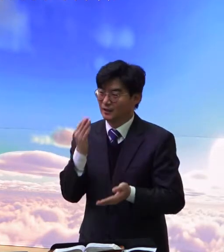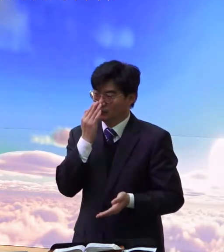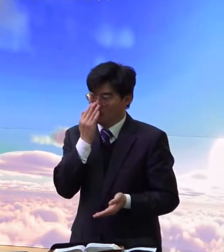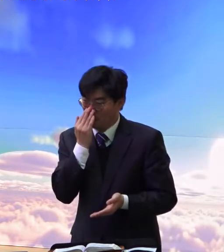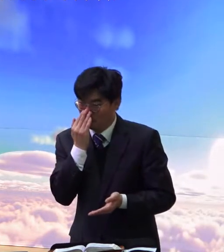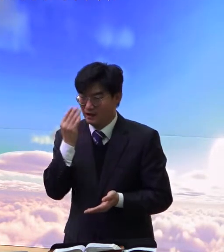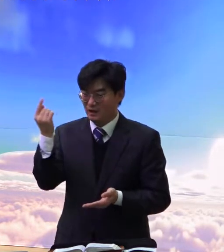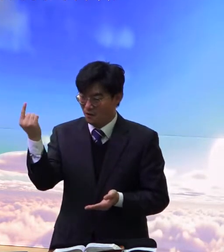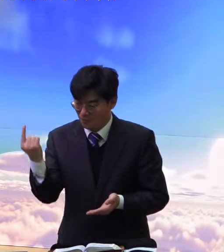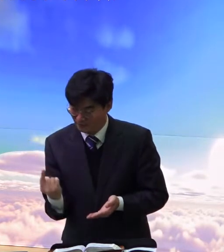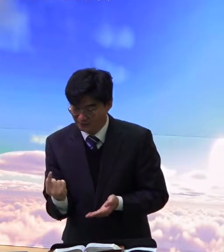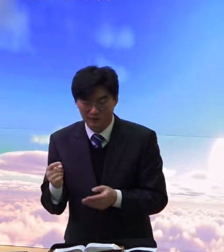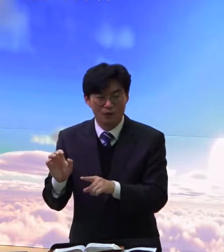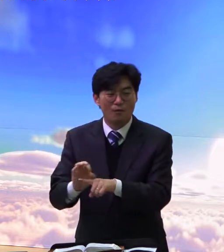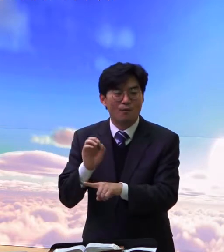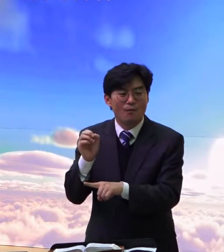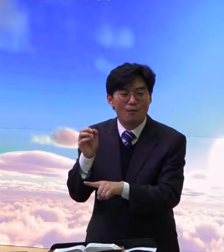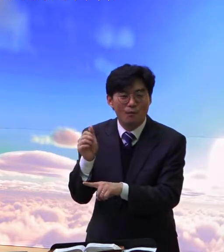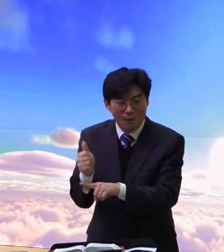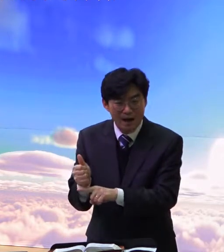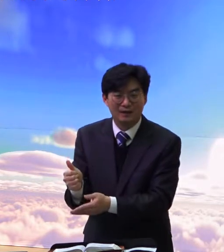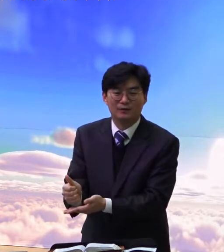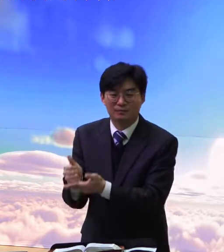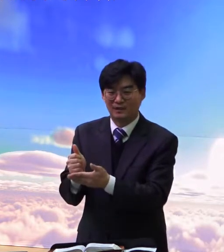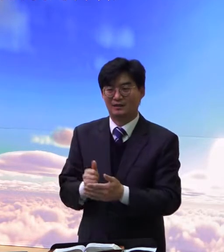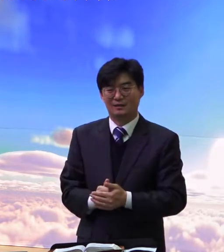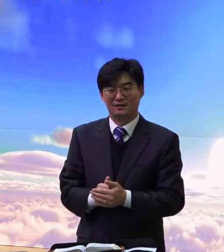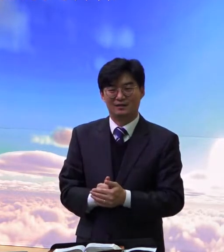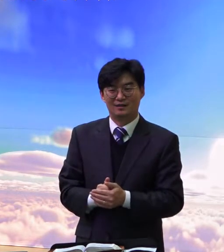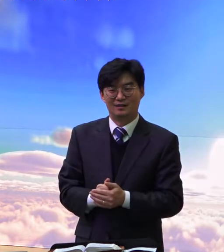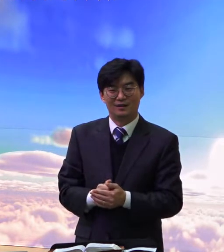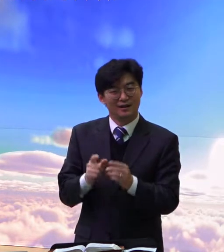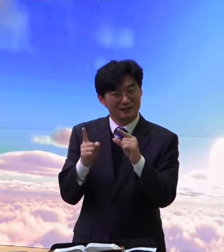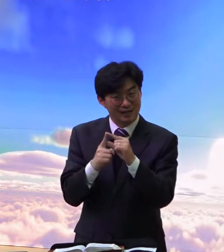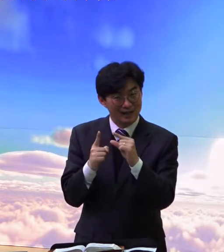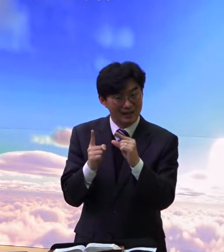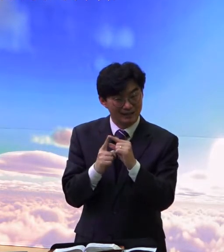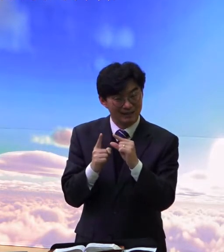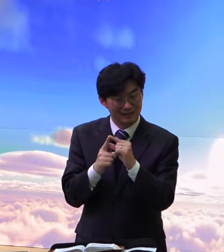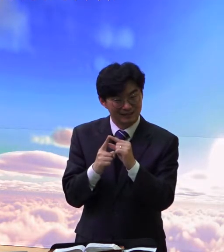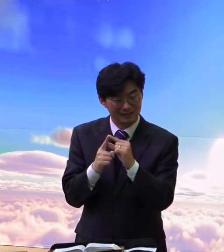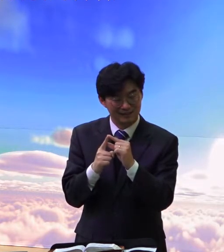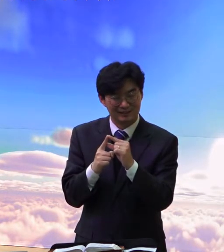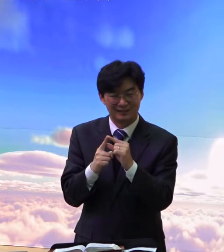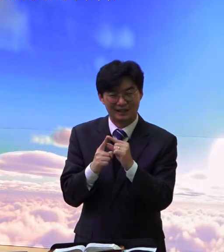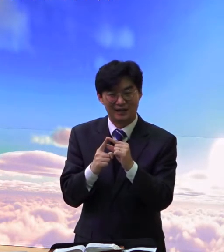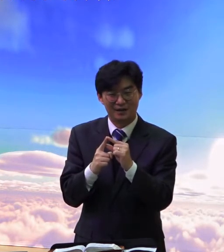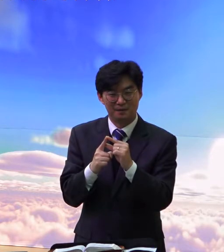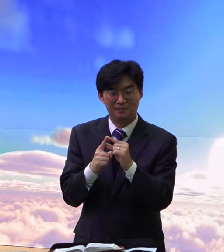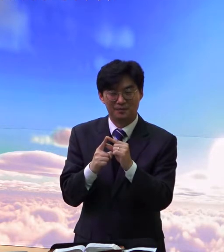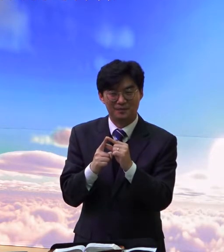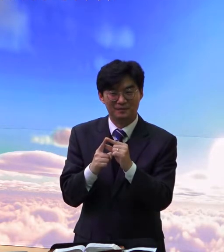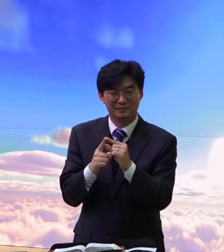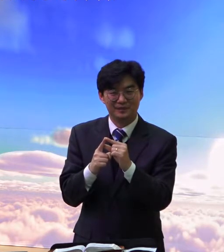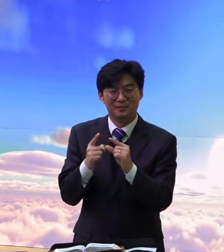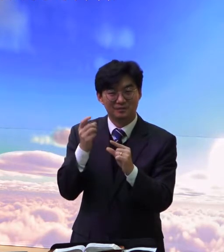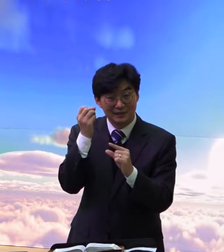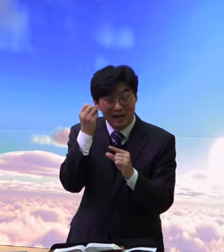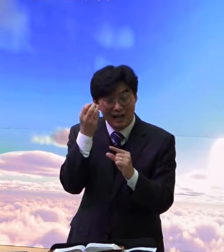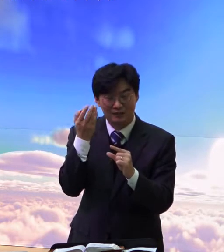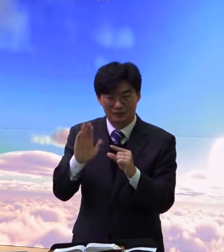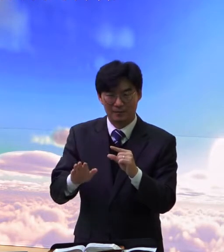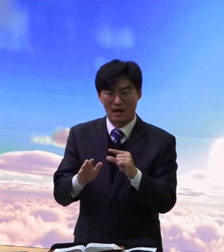우리의 왕이십니다. 굉장히 역설적인 말입니다. 기독교의 진리가 그렇습니다. 기독교의 진리가 하나님